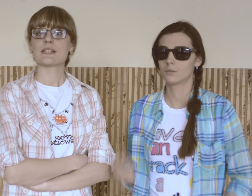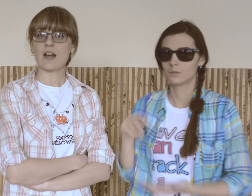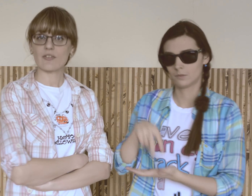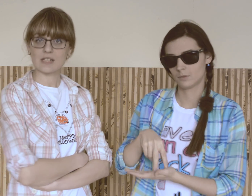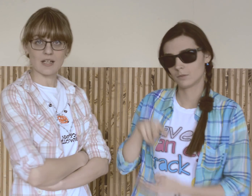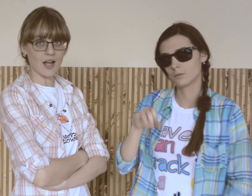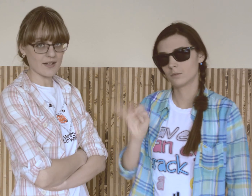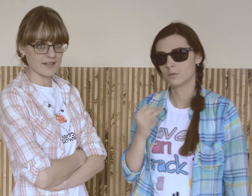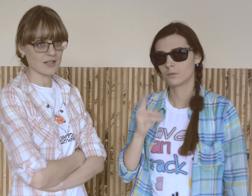ставьте лайк,